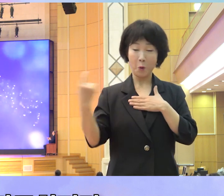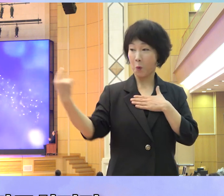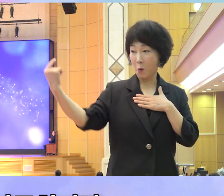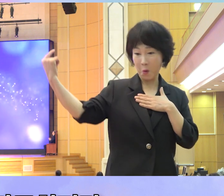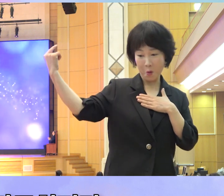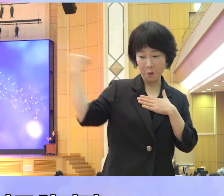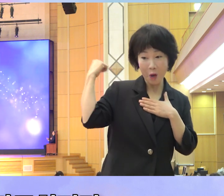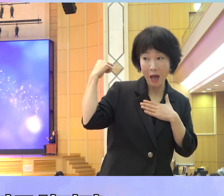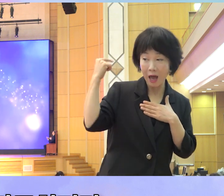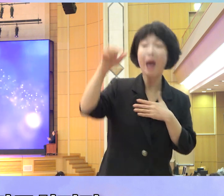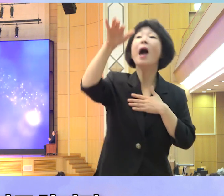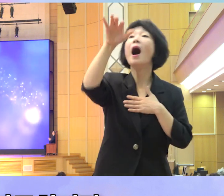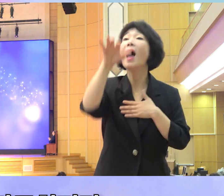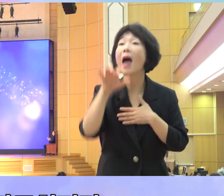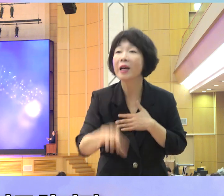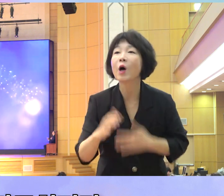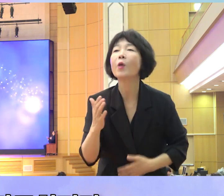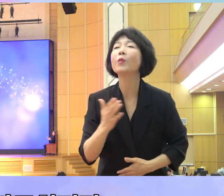나의 등 뒤에서